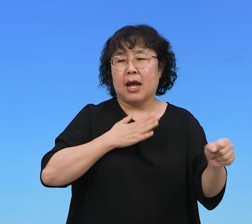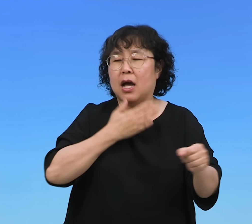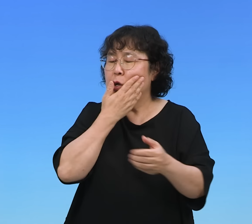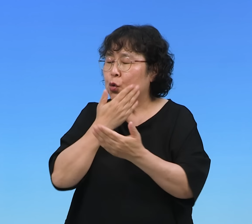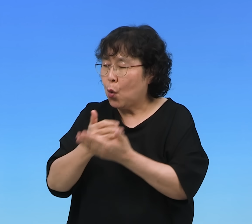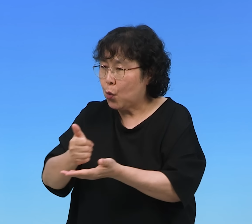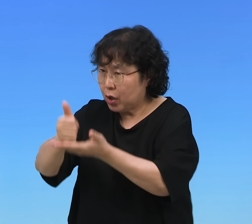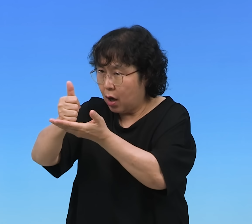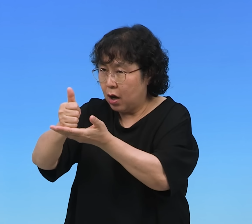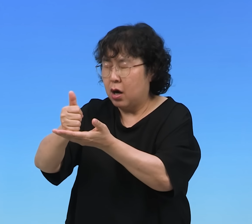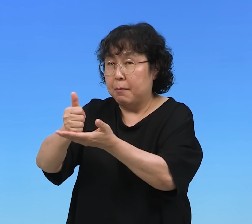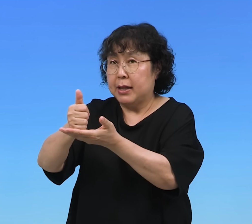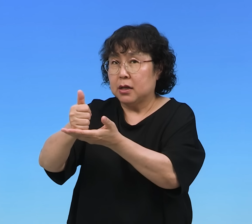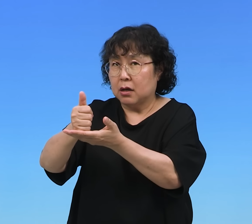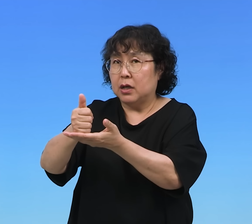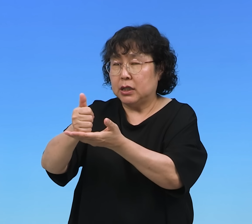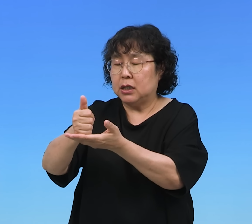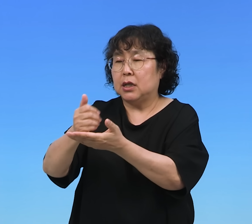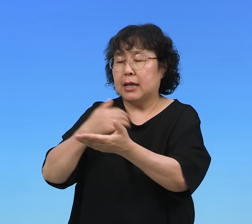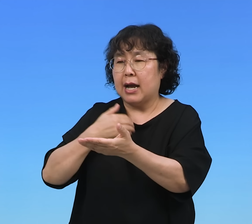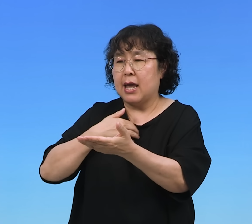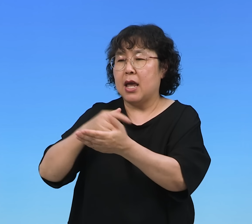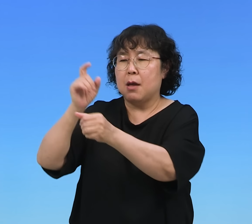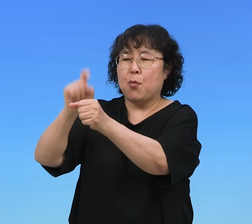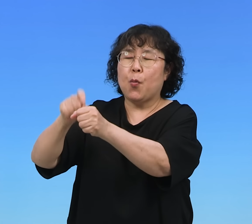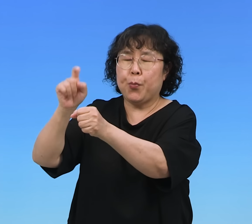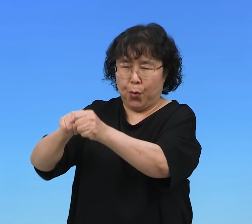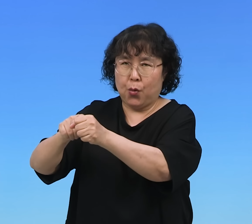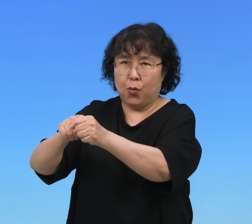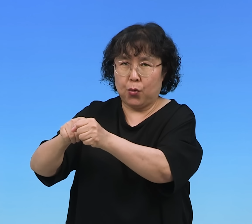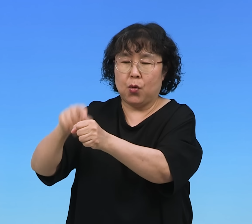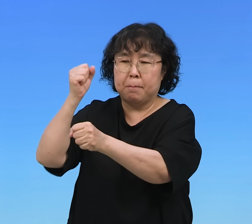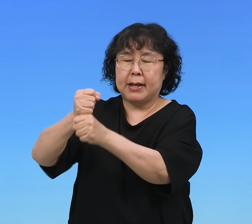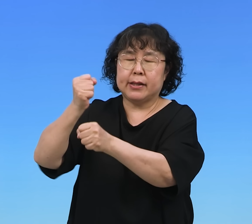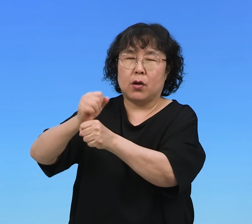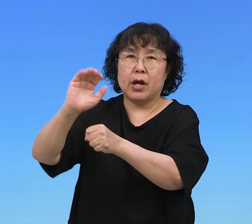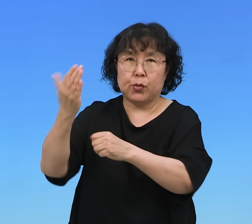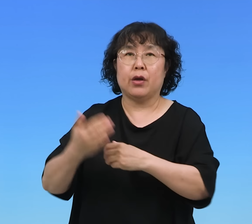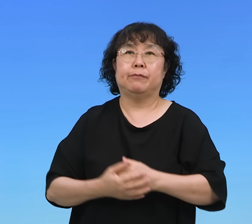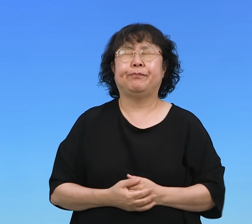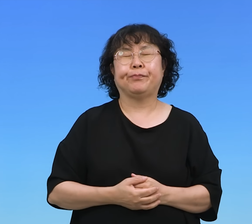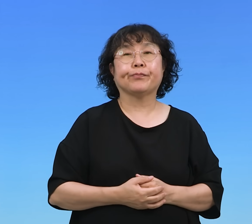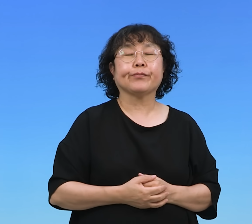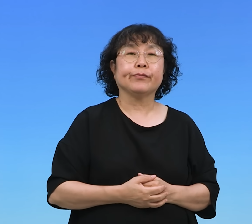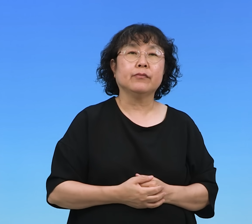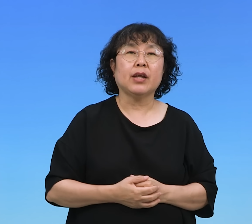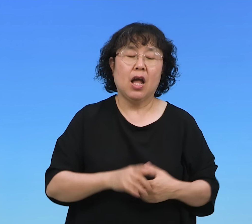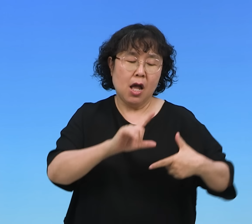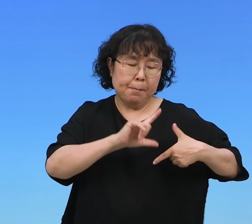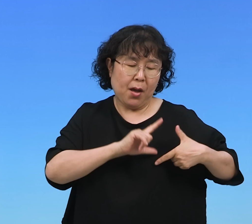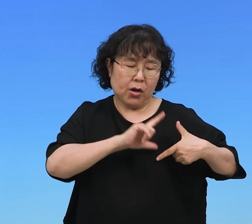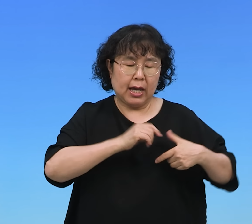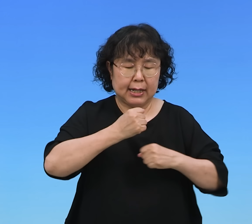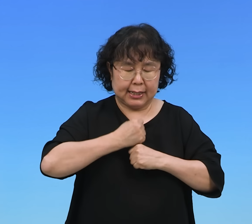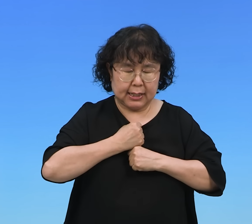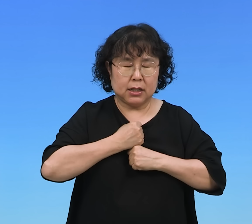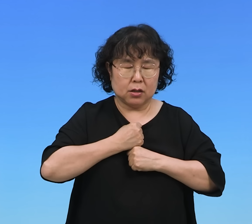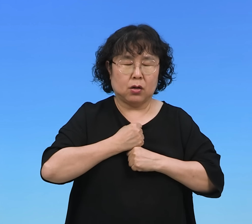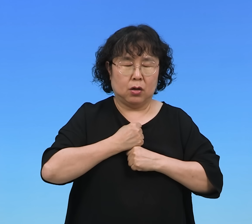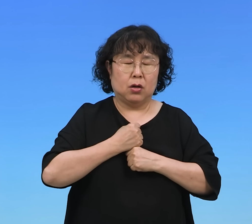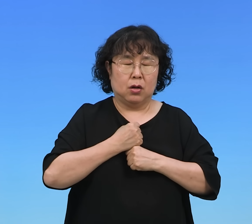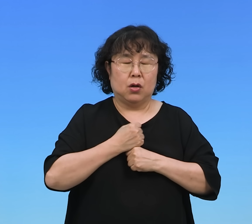겁니다. 명예를 지키는 거 굉장히 중요합니다. 잠언 22장 1절에 많은